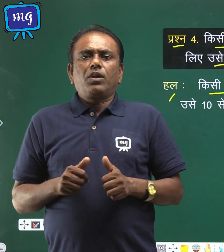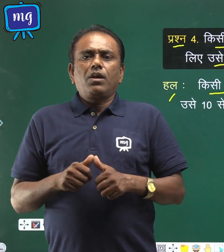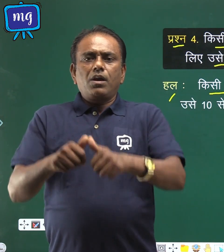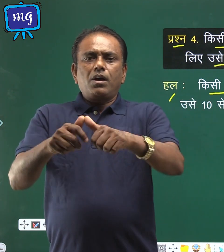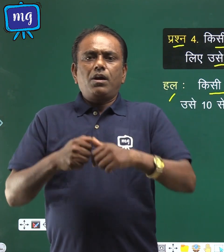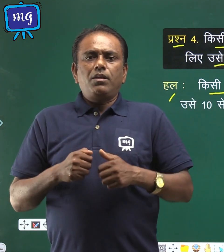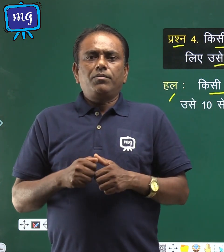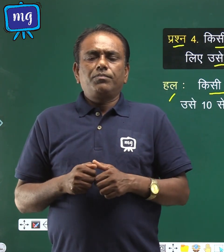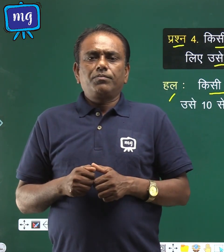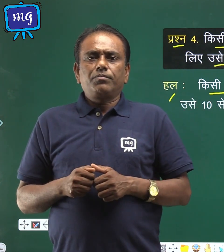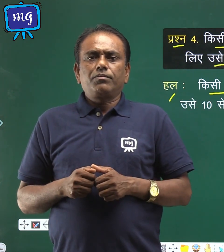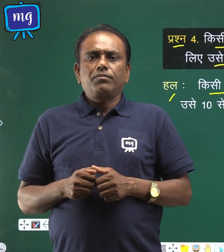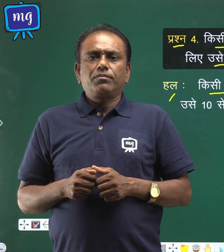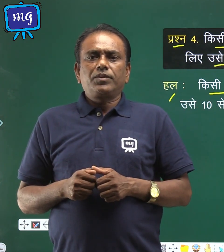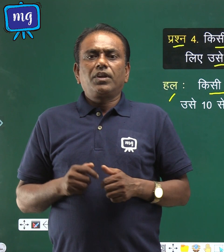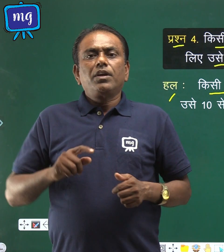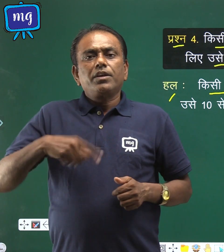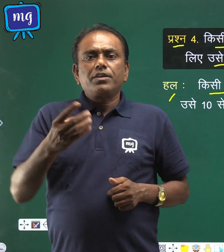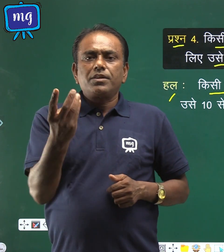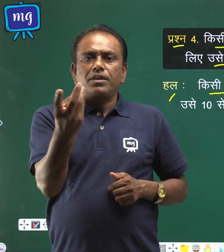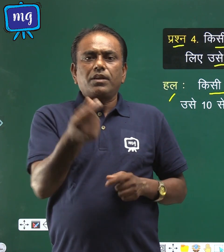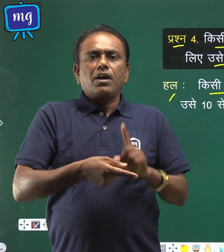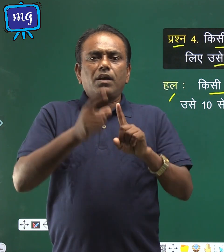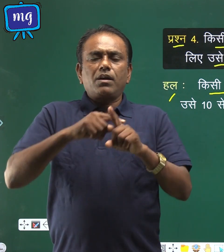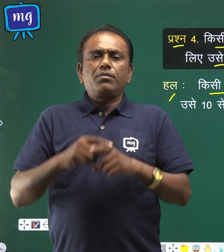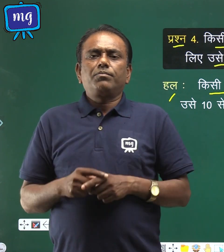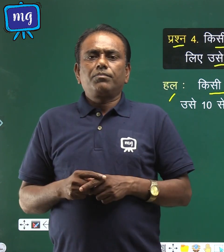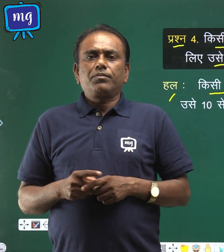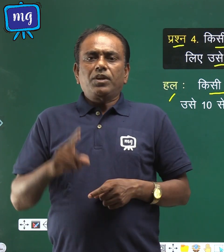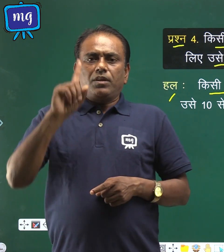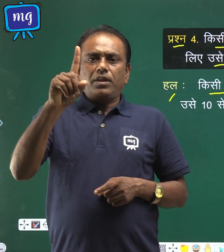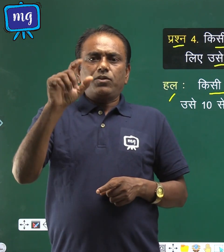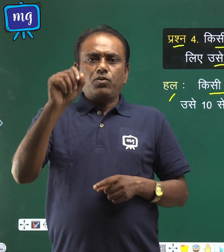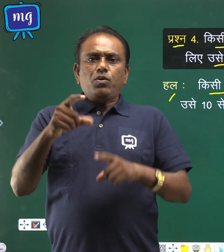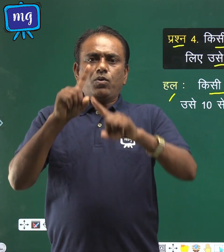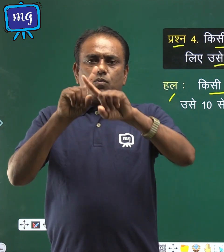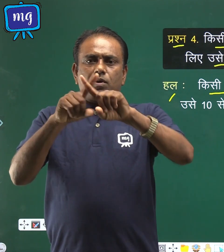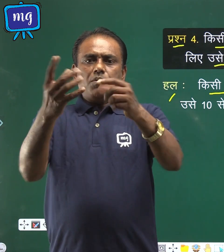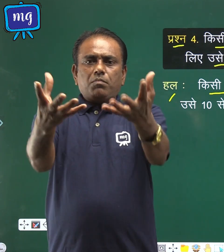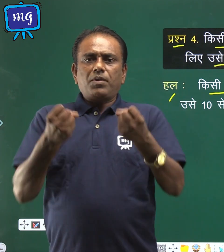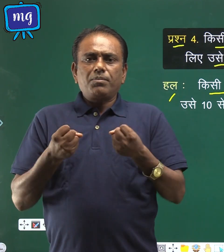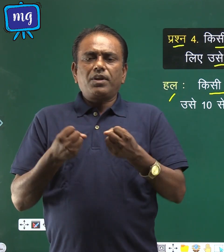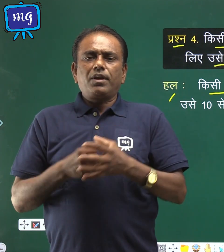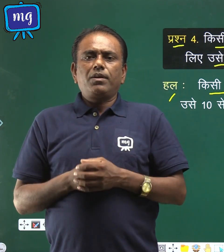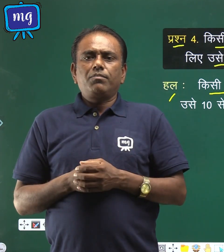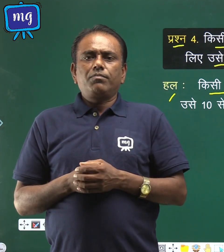सॉल्यूशन: किसी संख्या का 10 गुना प्राप्त करने के लिए